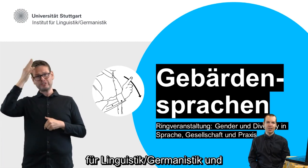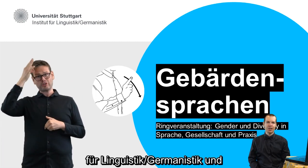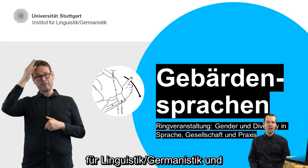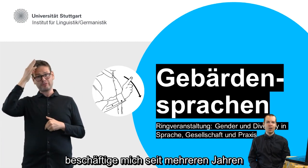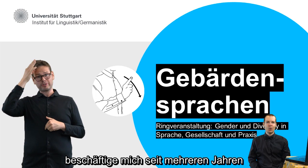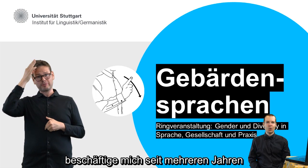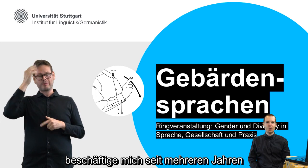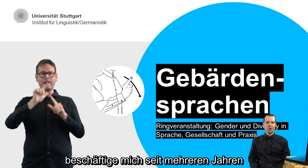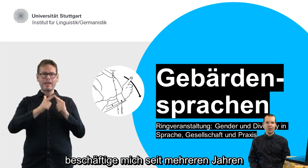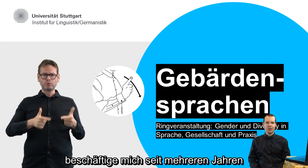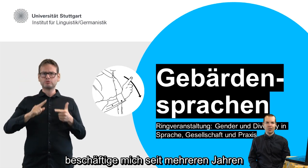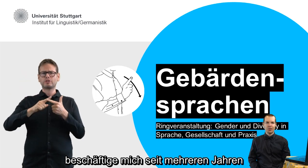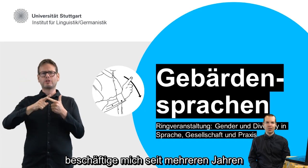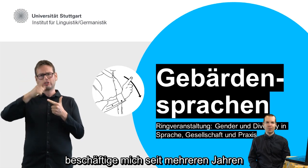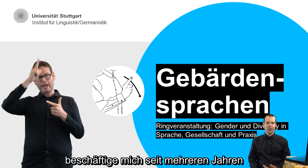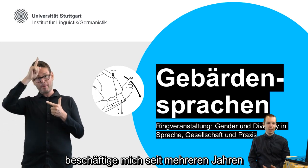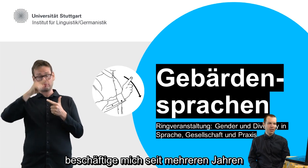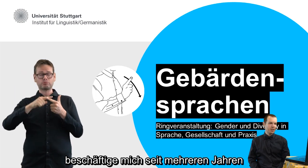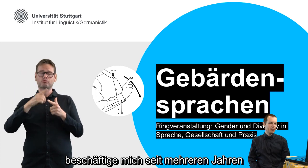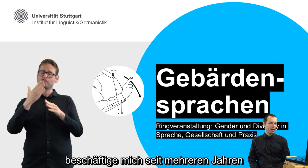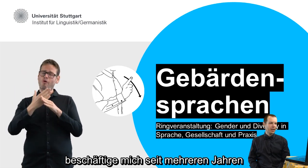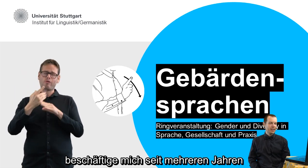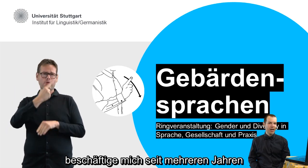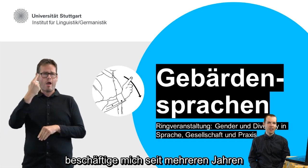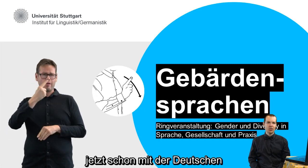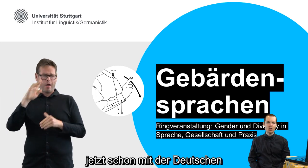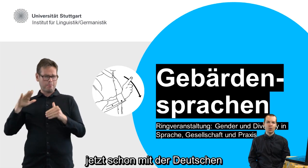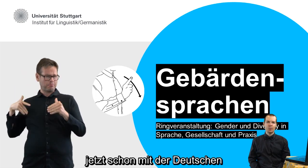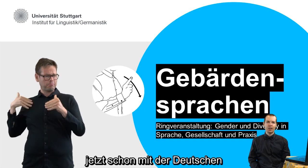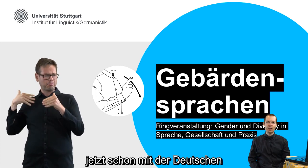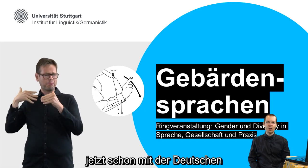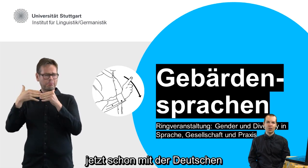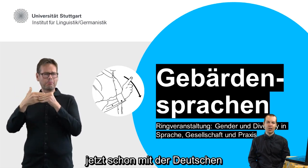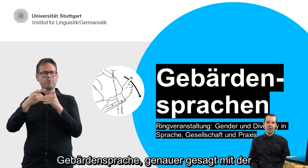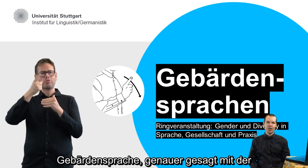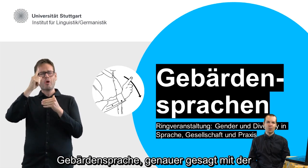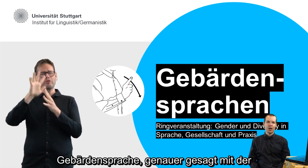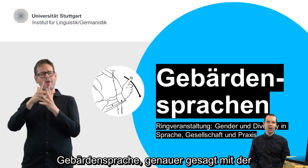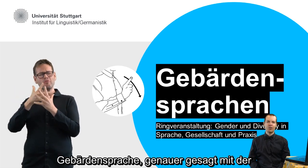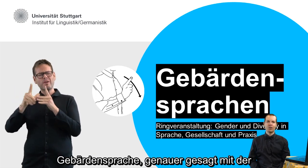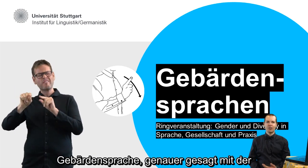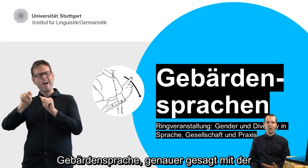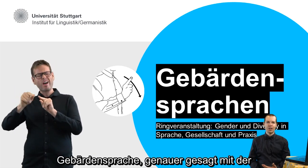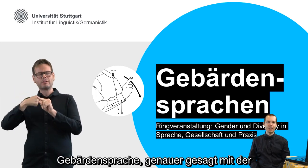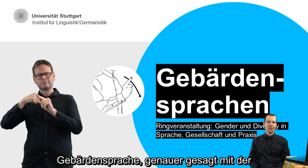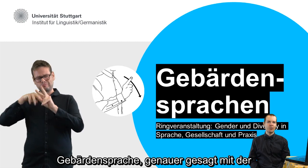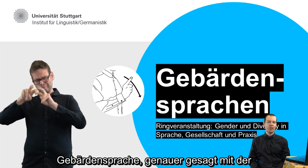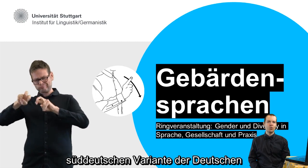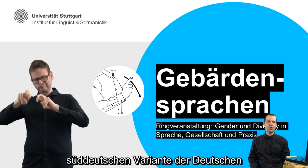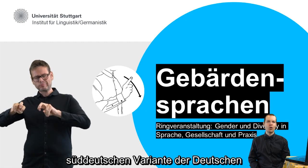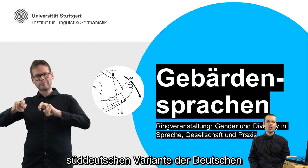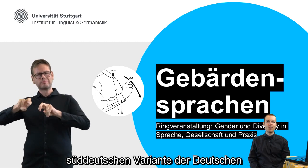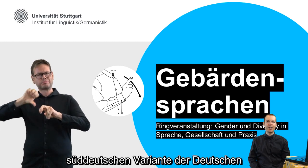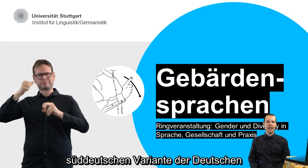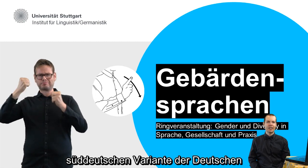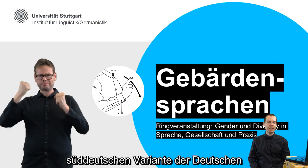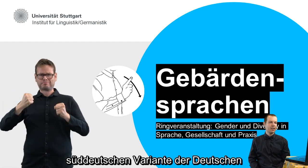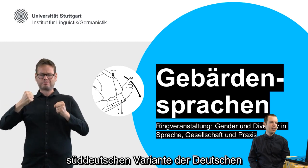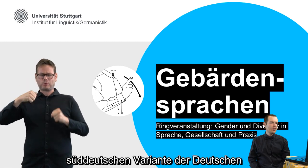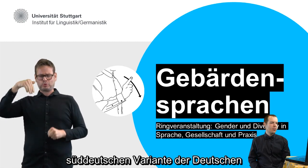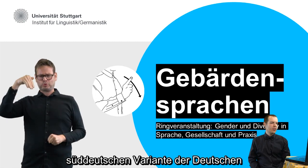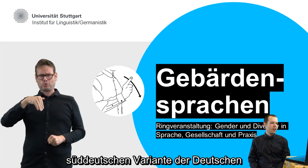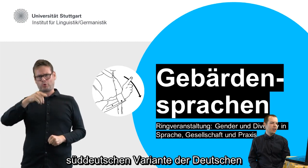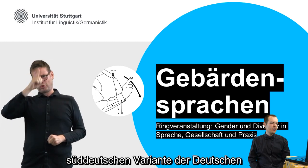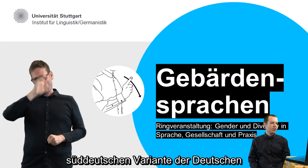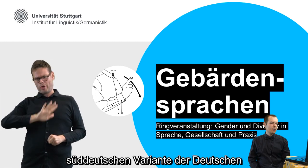Germanistik und beschäftige mich seit mehreren Jahren jetzt schon mit der deutschen Gebärdensprache, genauer gesagt mit der süddeutschen Variante